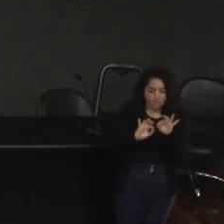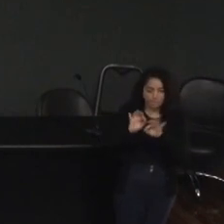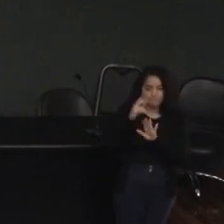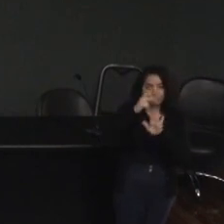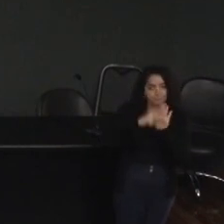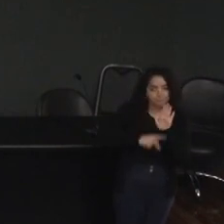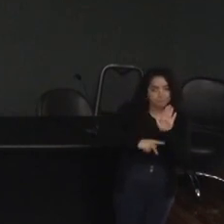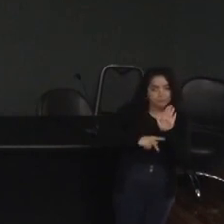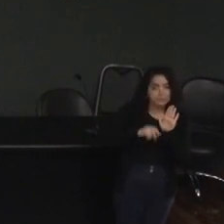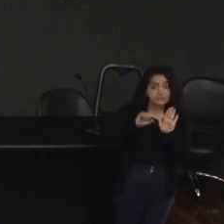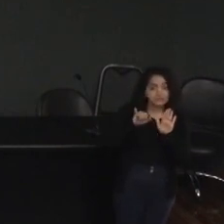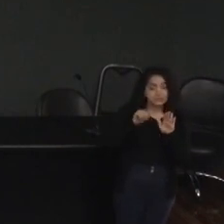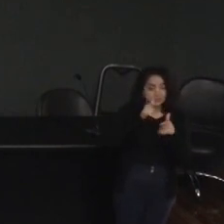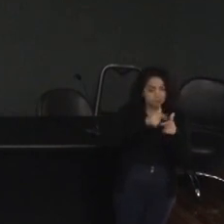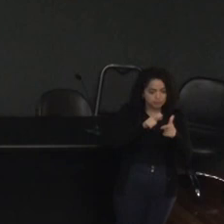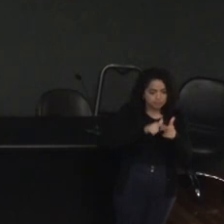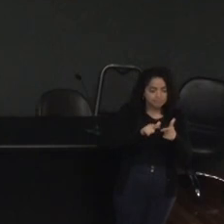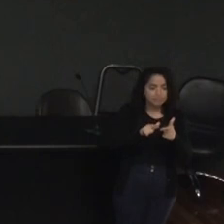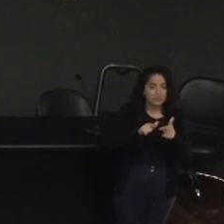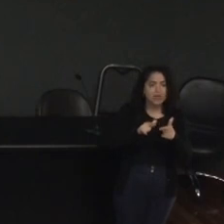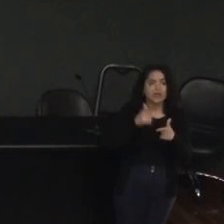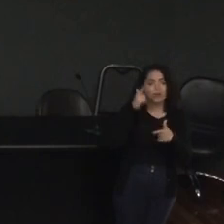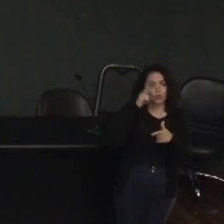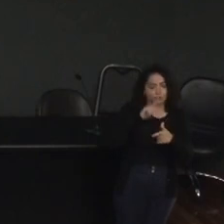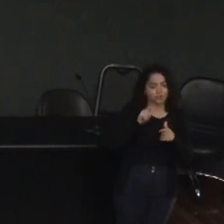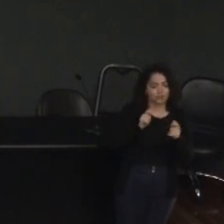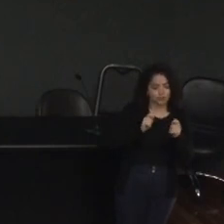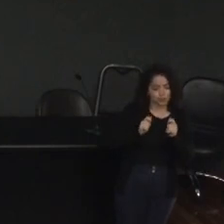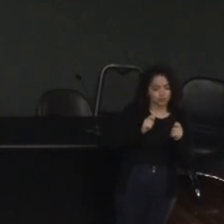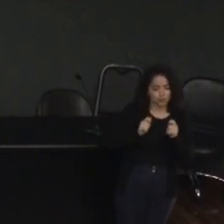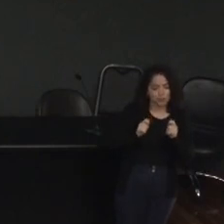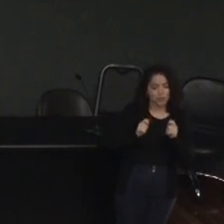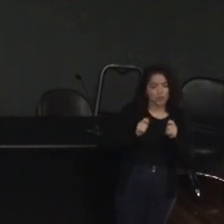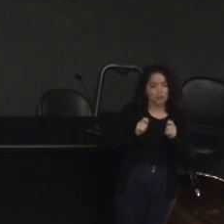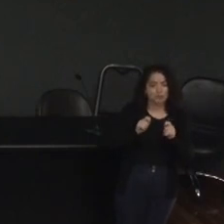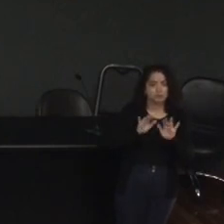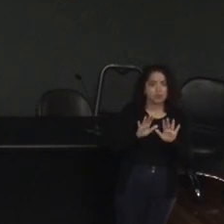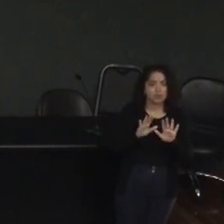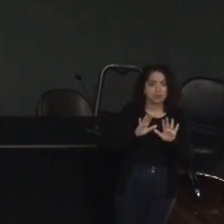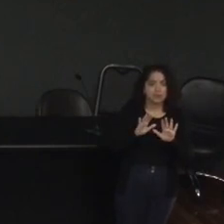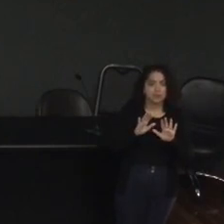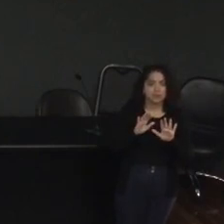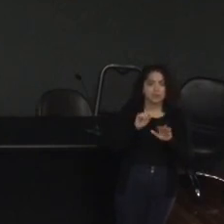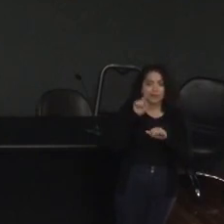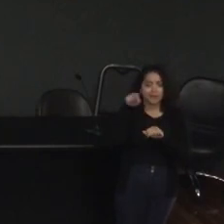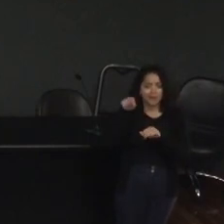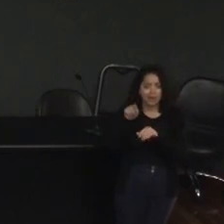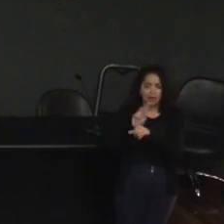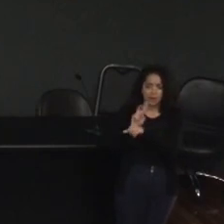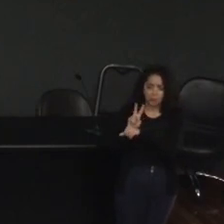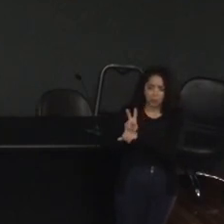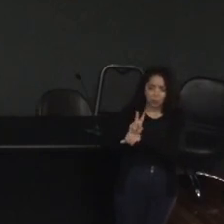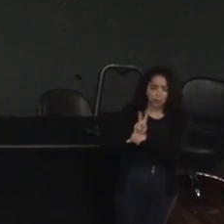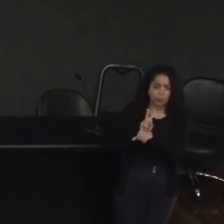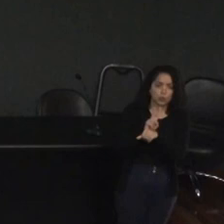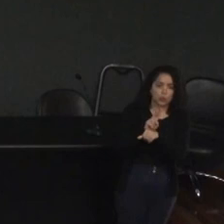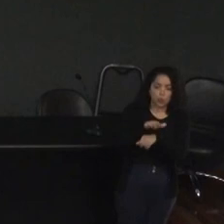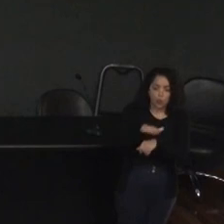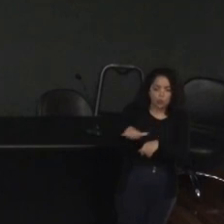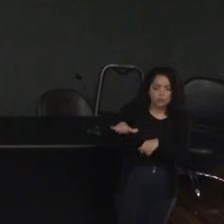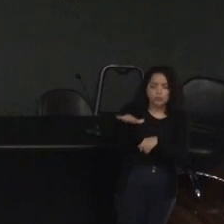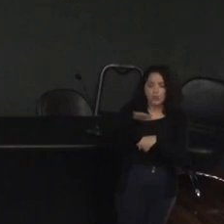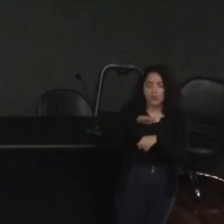se der um problema aqui eu tenho isso sobre controle só que isso não quer dizer que eu esteja controlando lá na Controladoria ou até na própria área